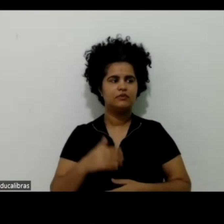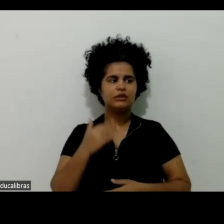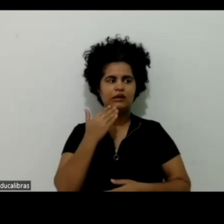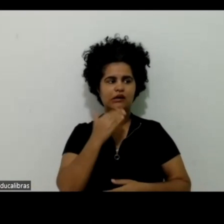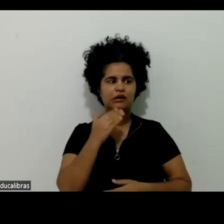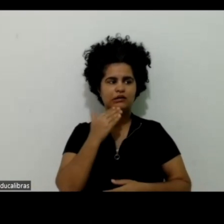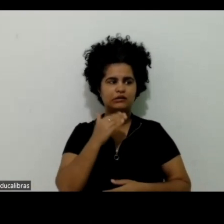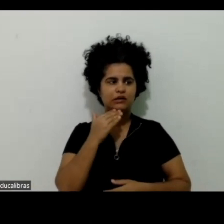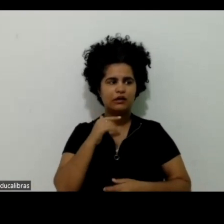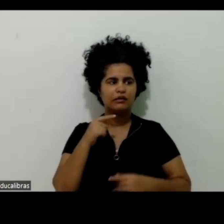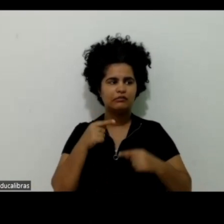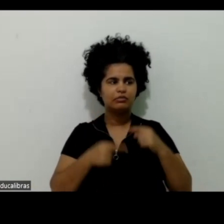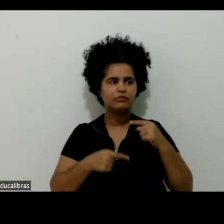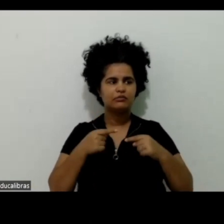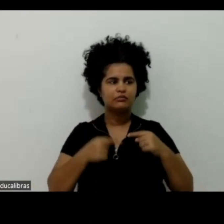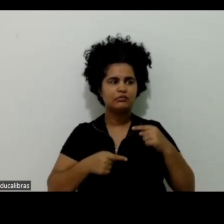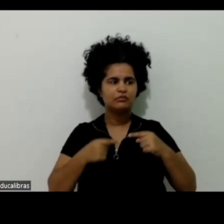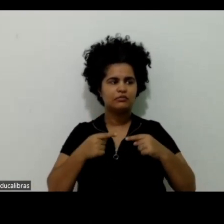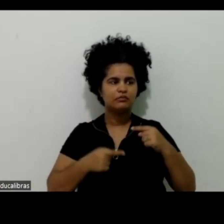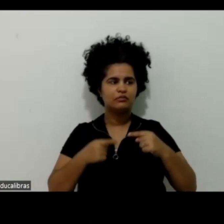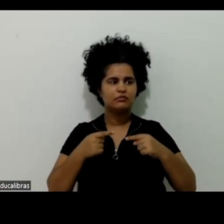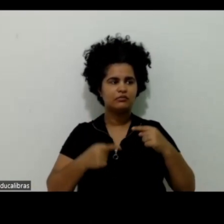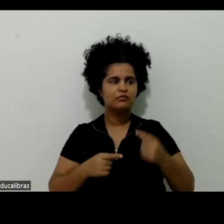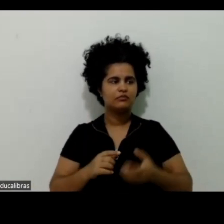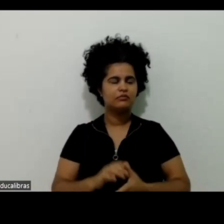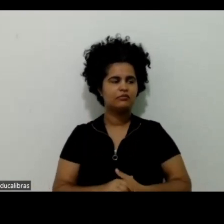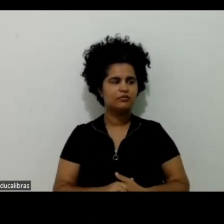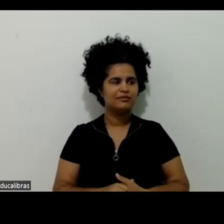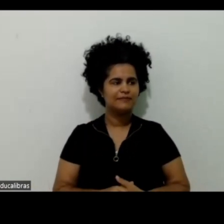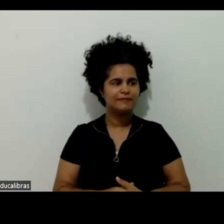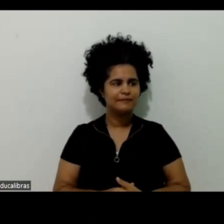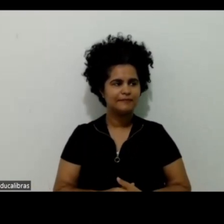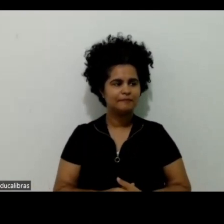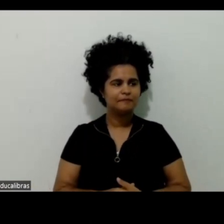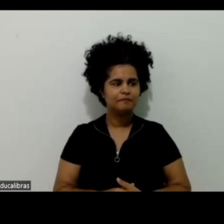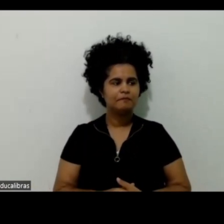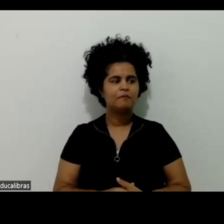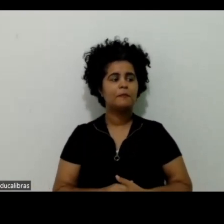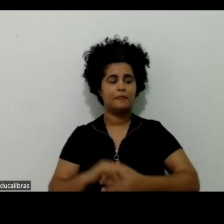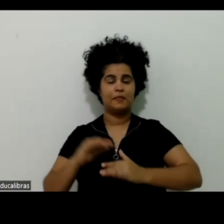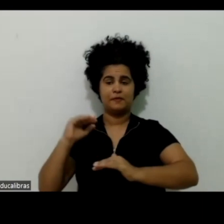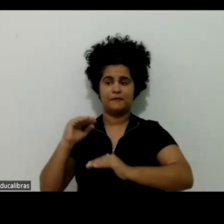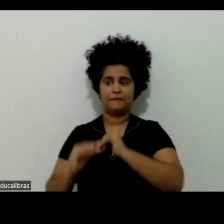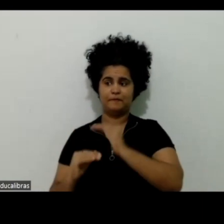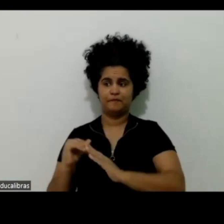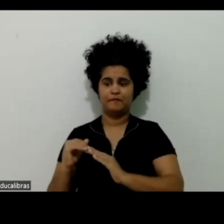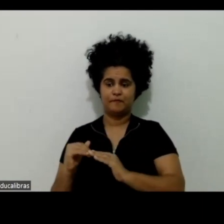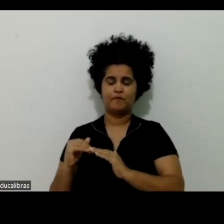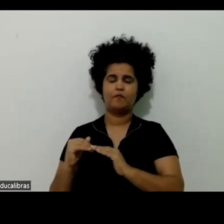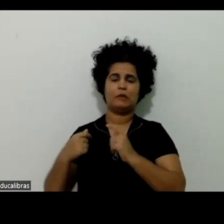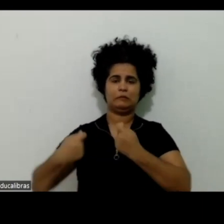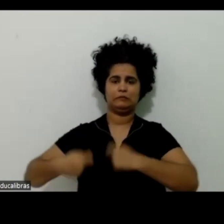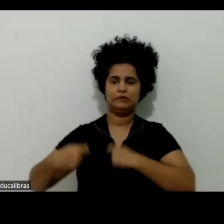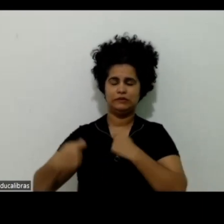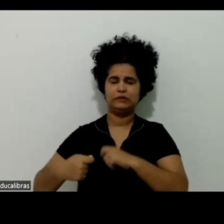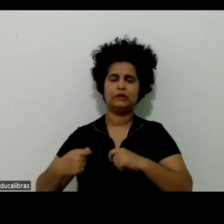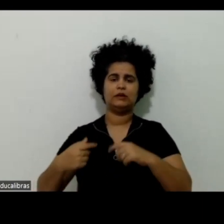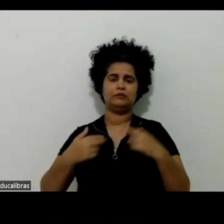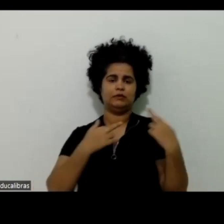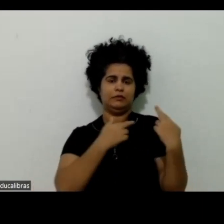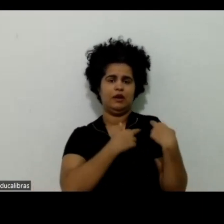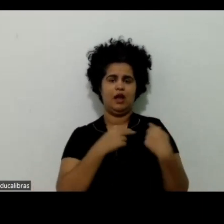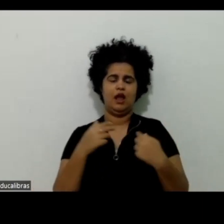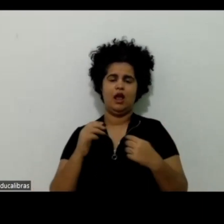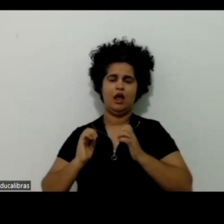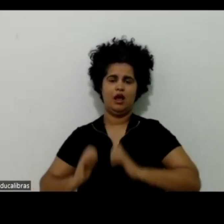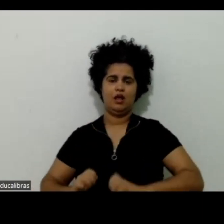seja, né, no exercício da profissão, enfim, né, pessoas que têm de fato compromisso ético e político com essa